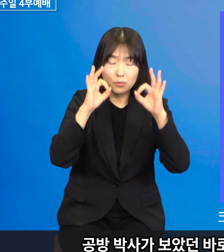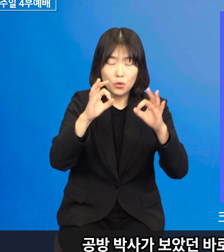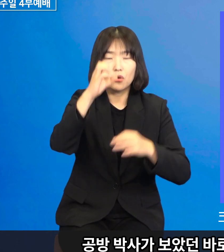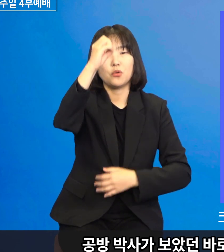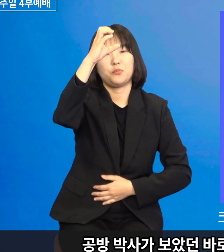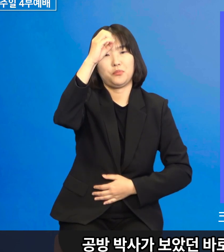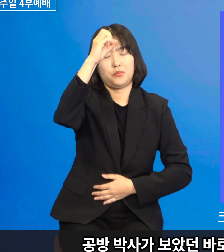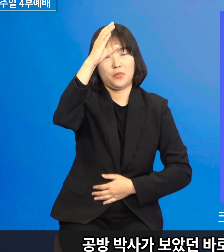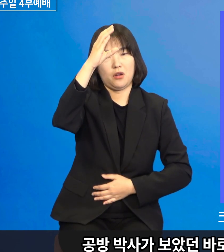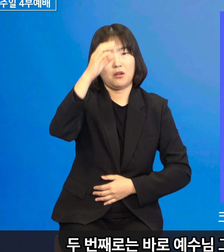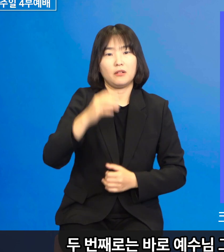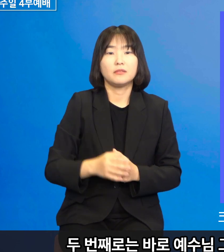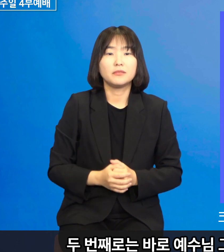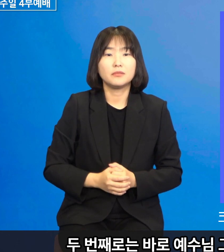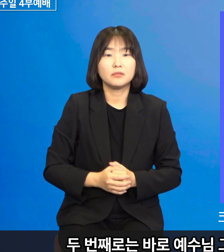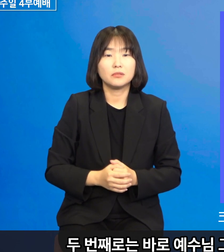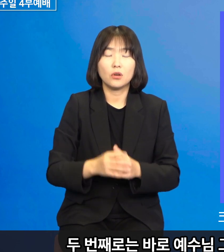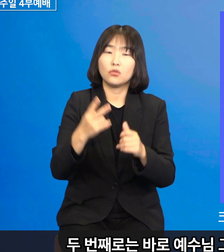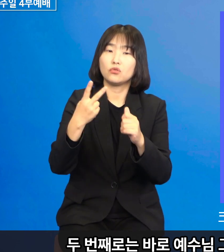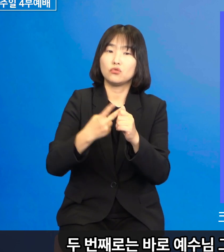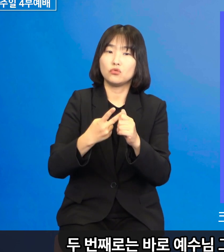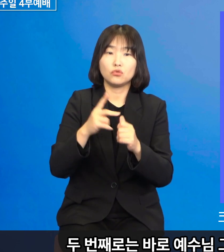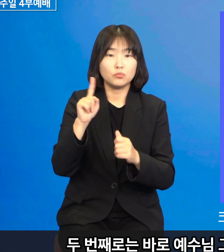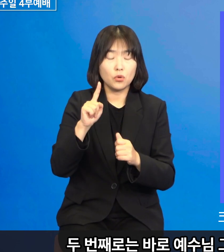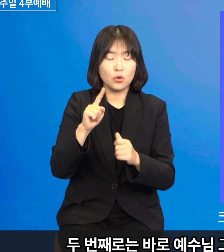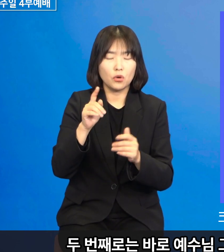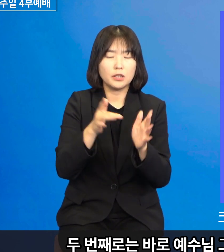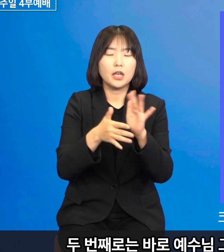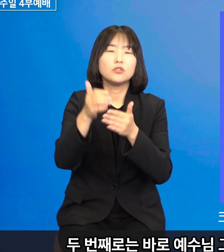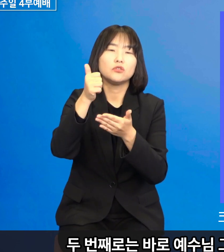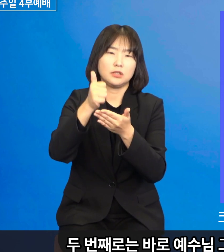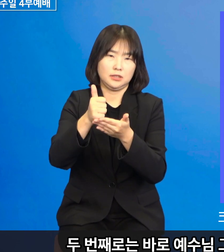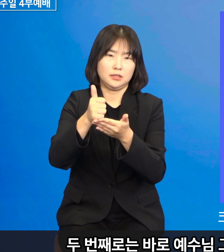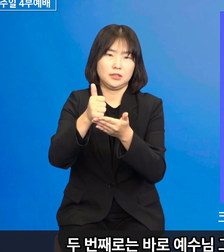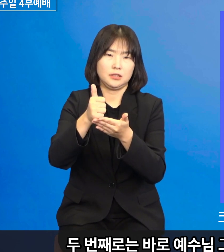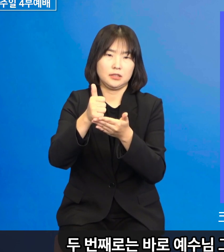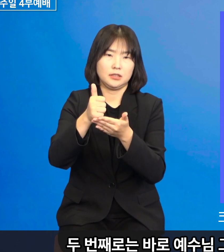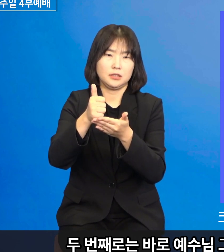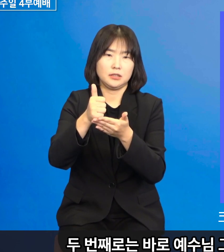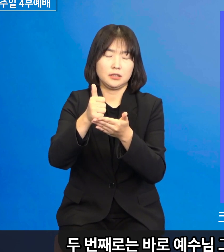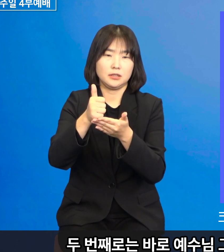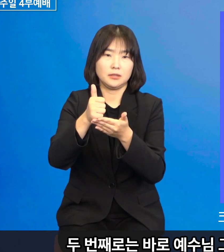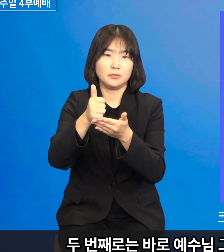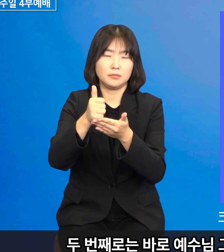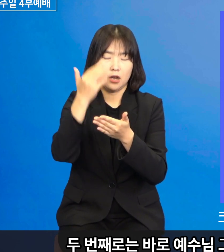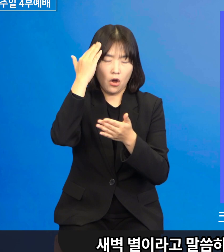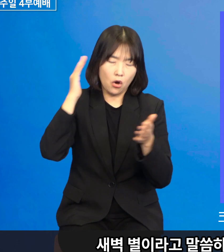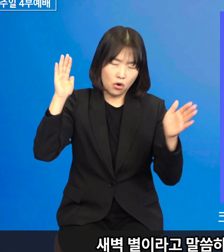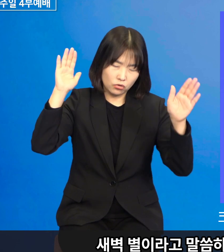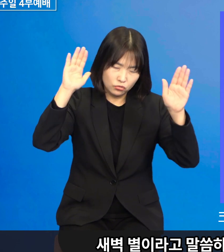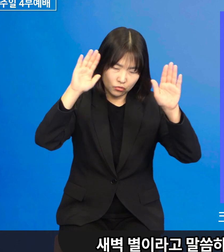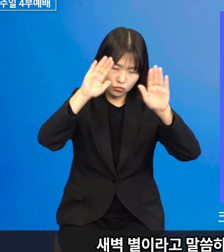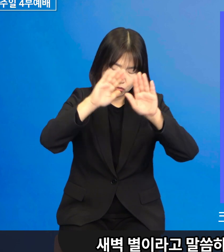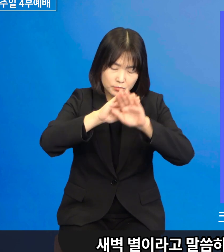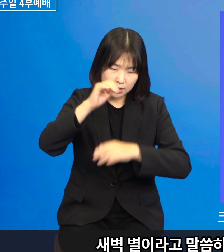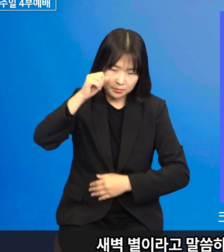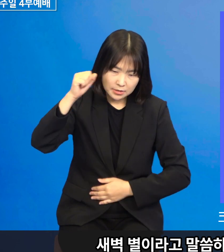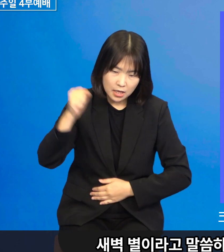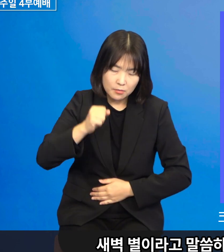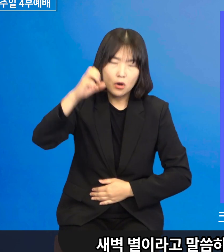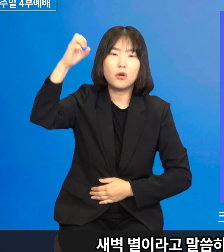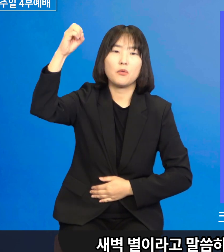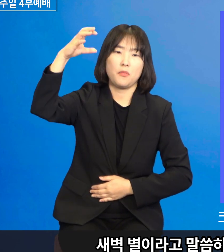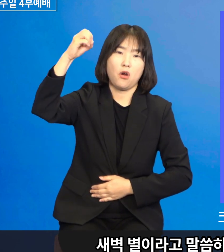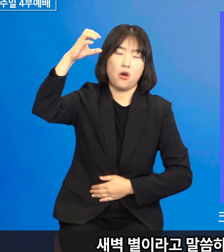별을 상징하기도 하고, 두 번째로는 바로 예수님 그 자신이 내가 바로 어둠 밤 새벽